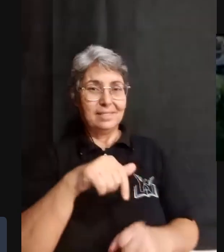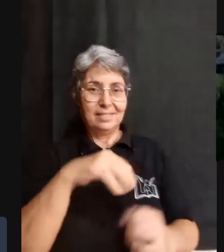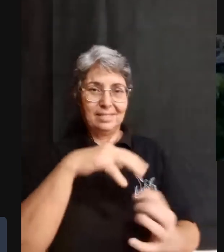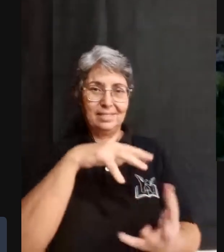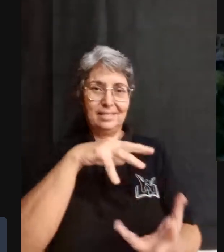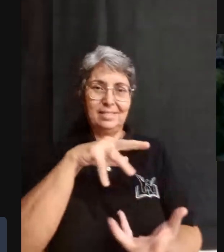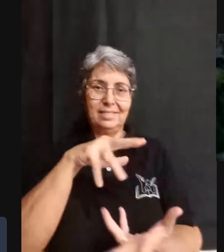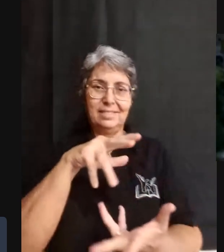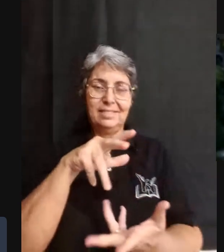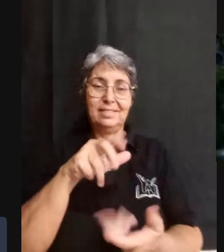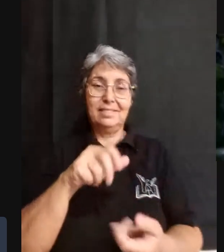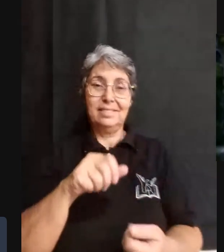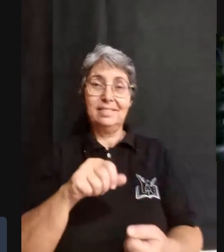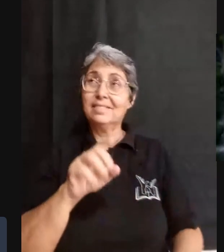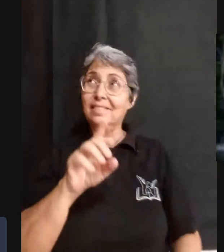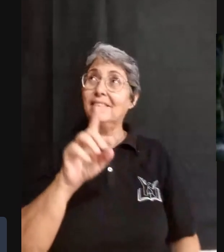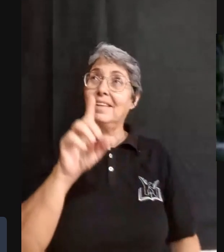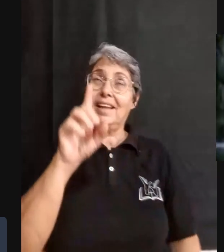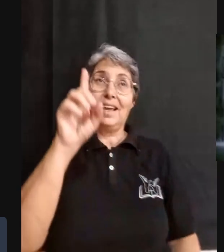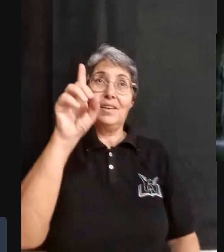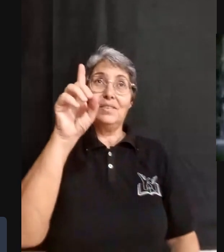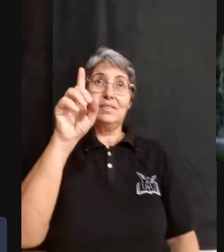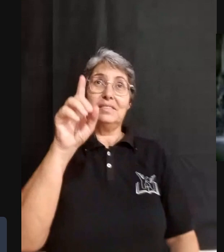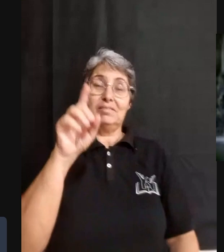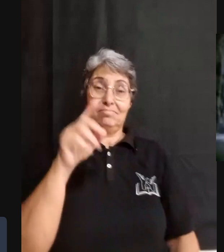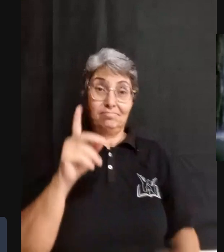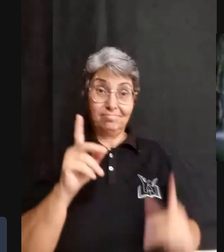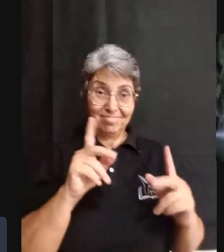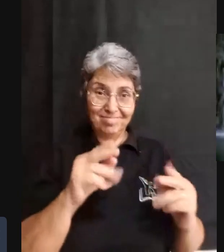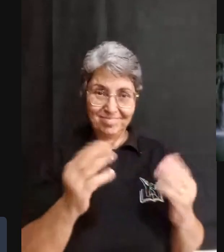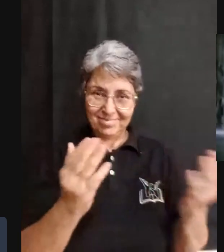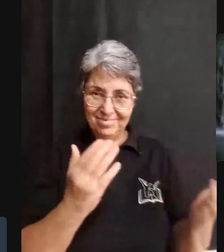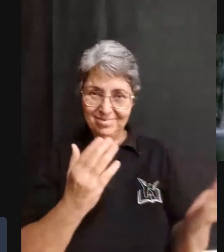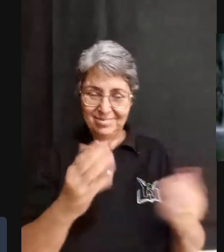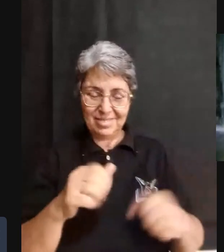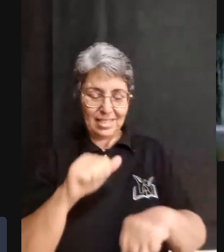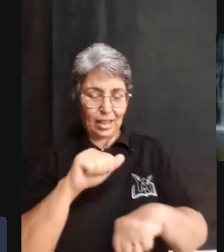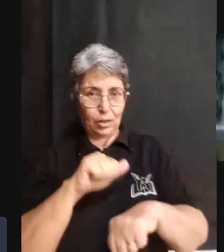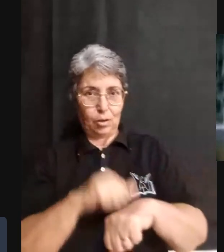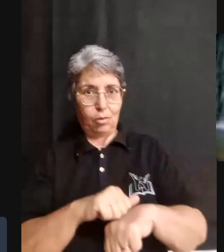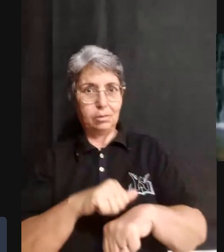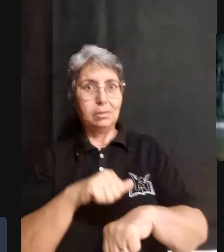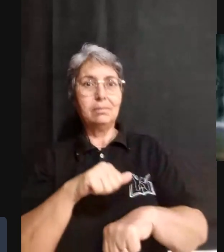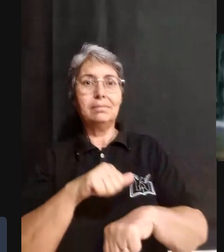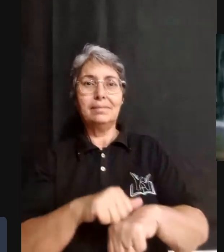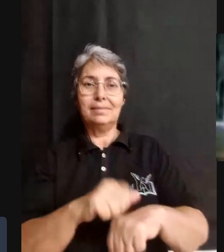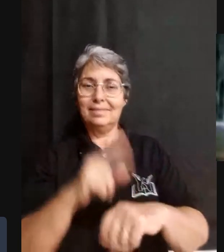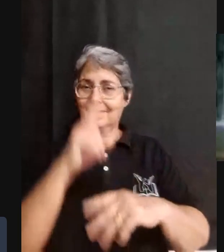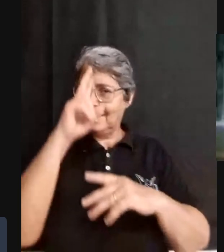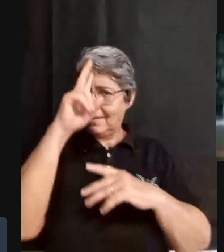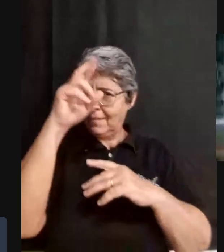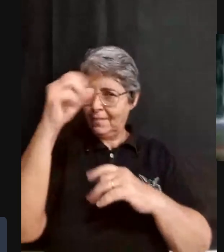a rocha e fortaleza, a Deus por isso